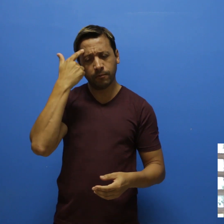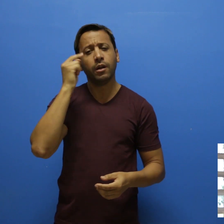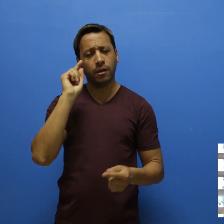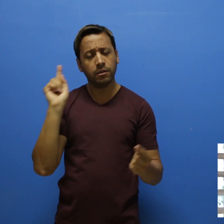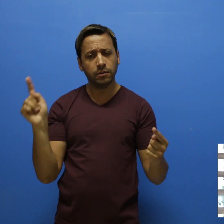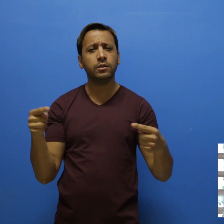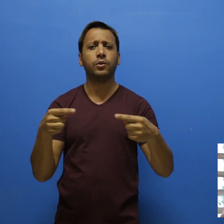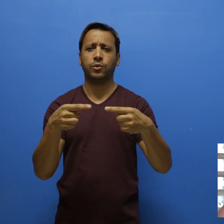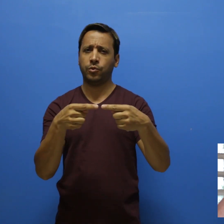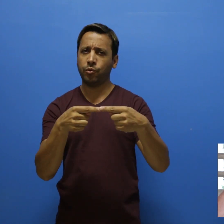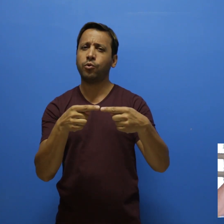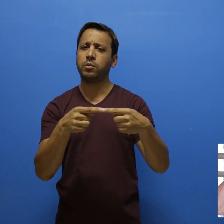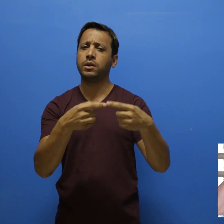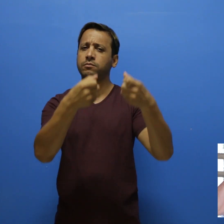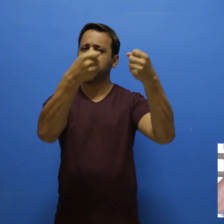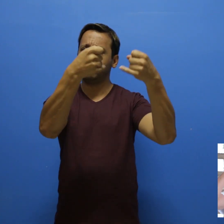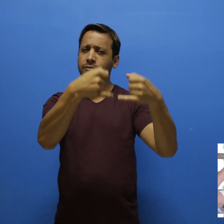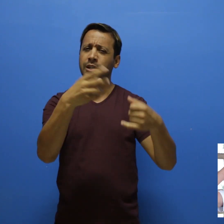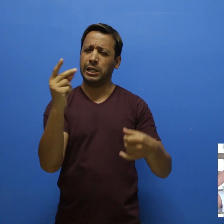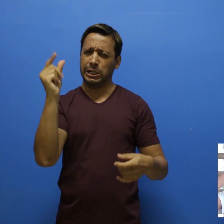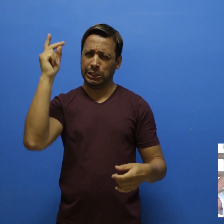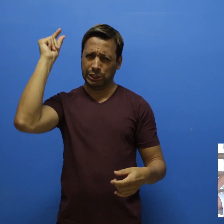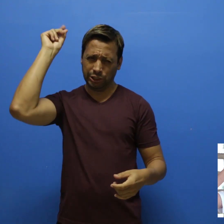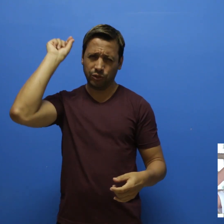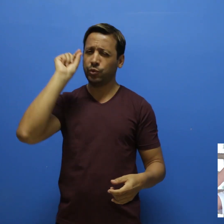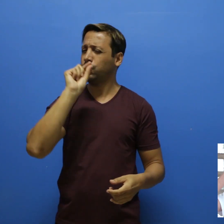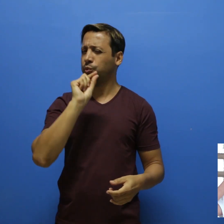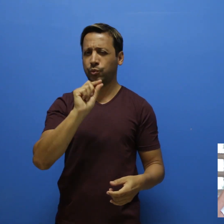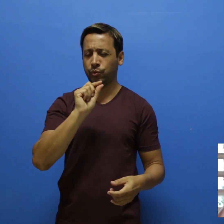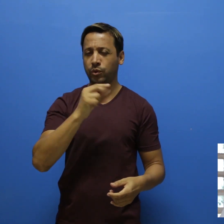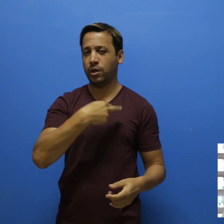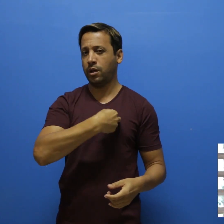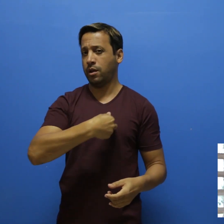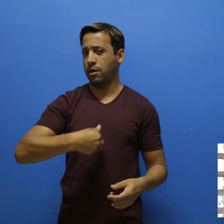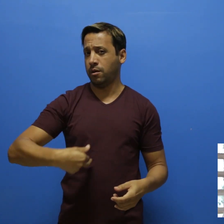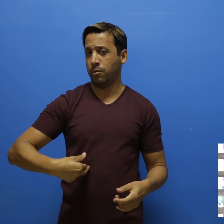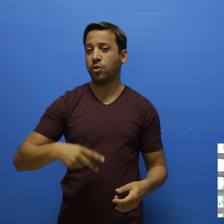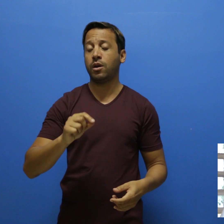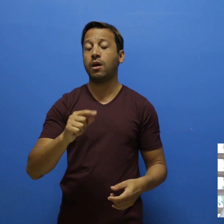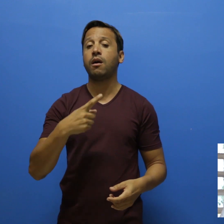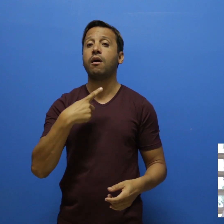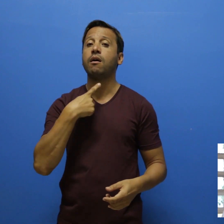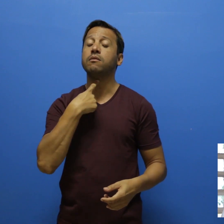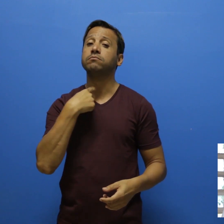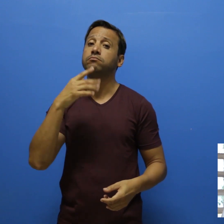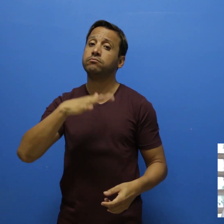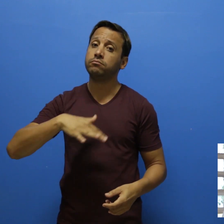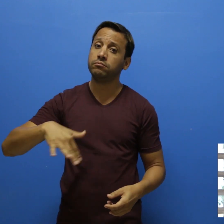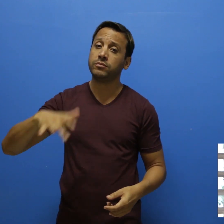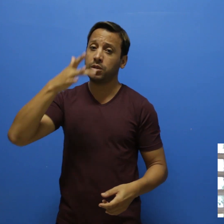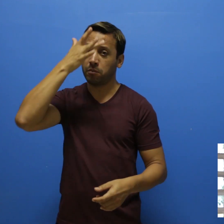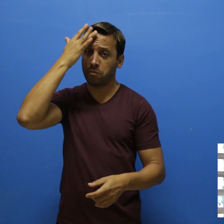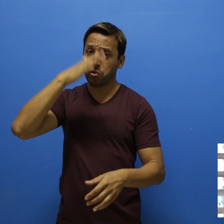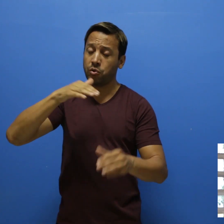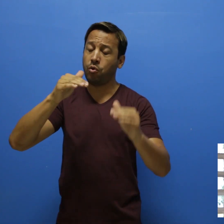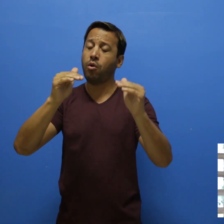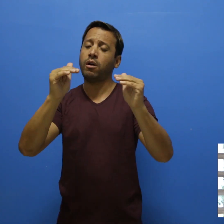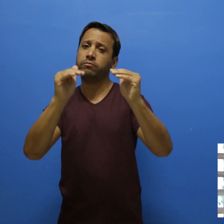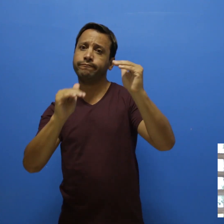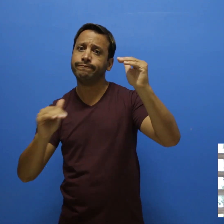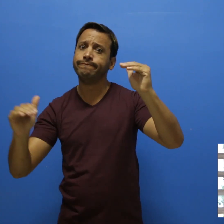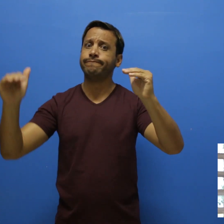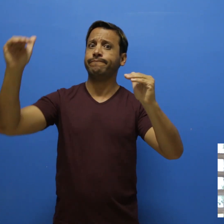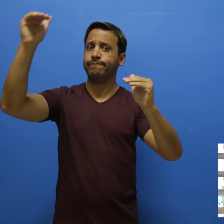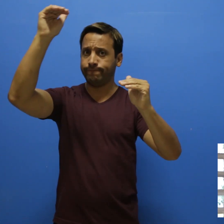nisso ela está ligada a essa definição antiga ciceroniana, né, a ideia de que o interesse público deve se sobrepor ao